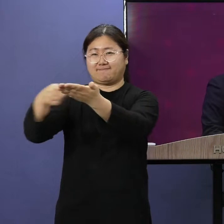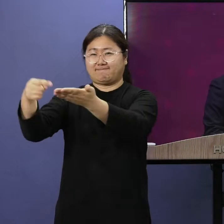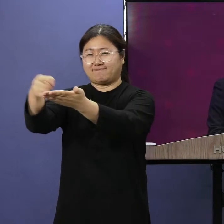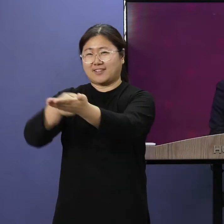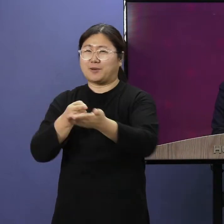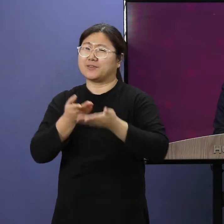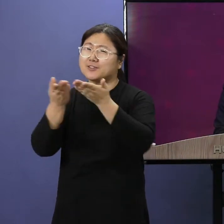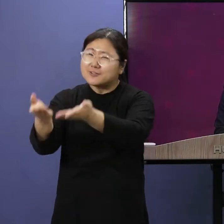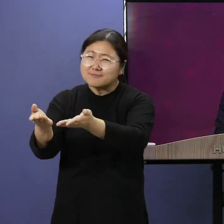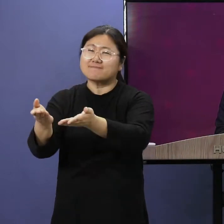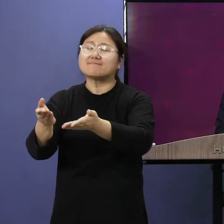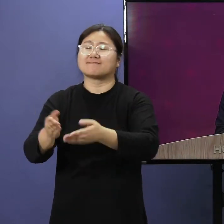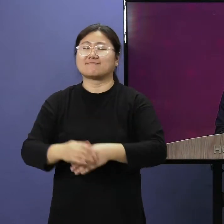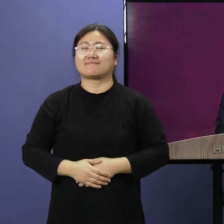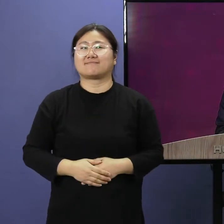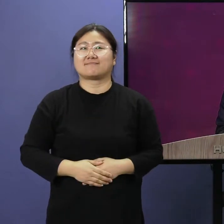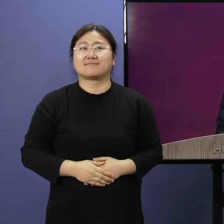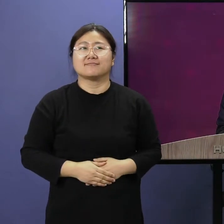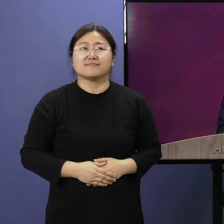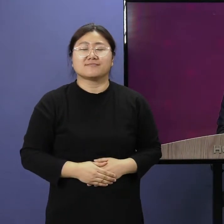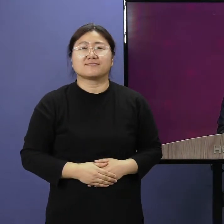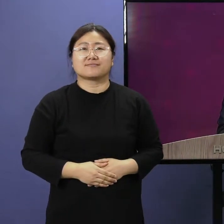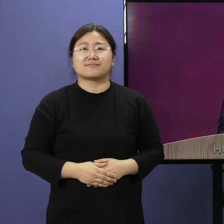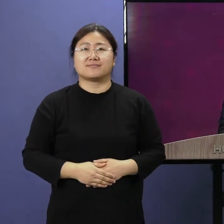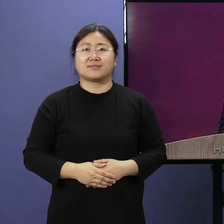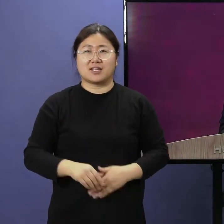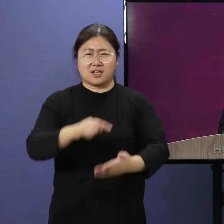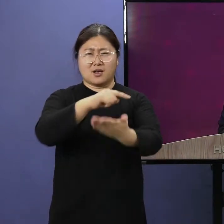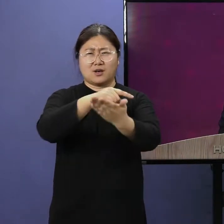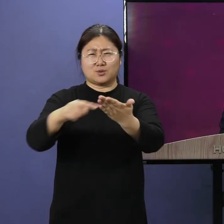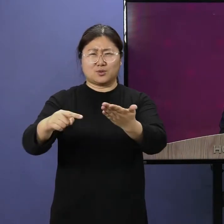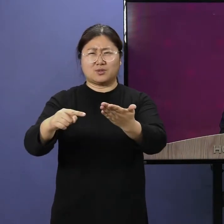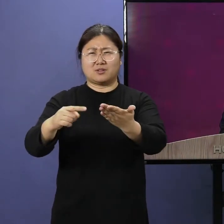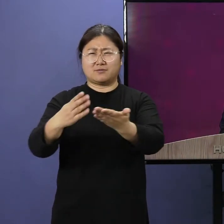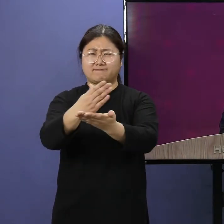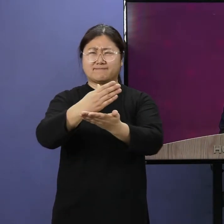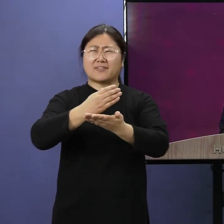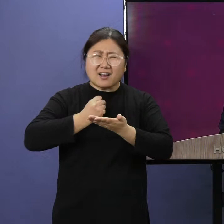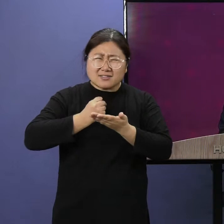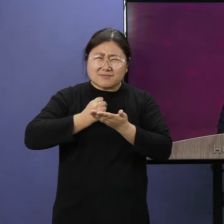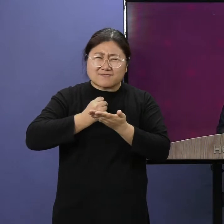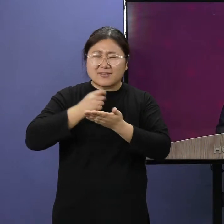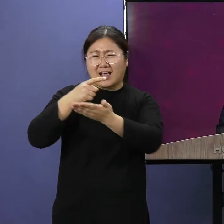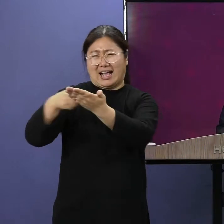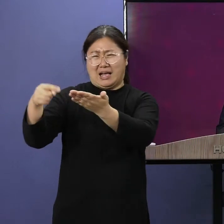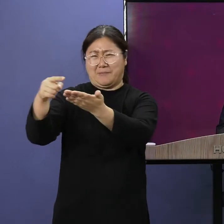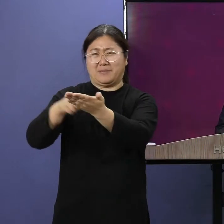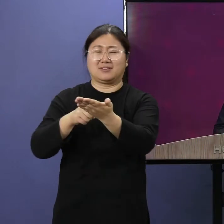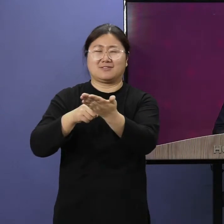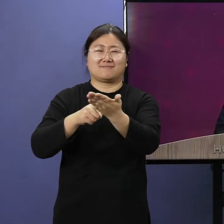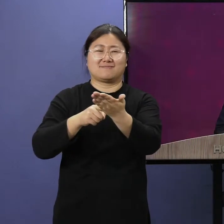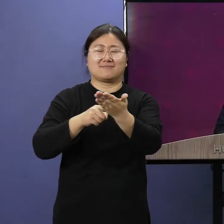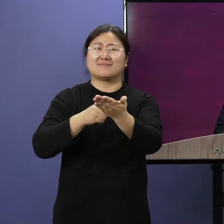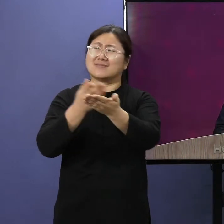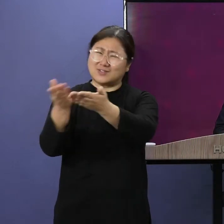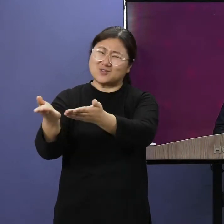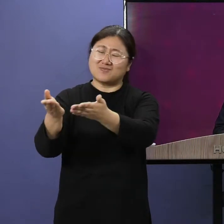손해를 감수하며 신분을 회복시켜 주었습니다. 이게 아버지의 사랑입니다.